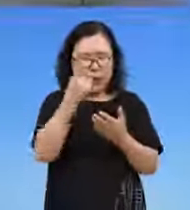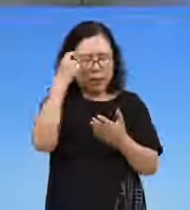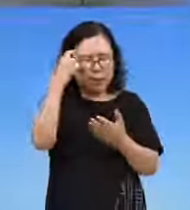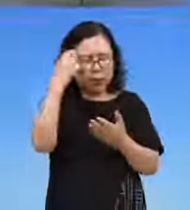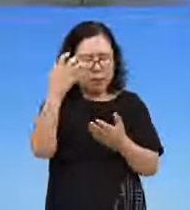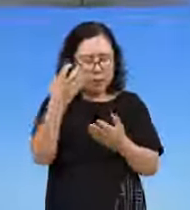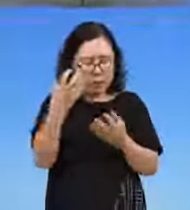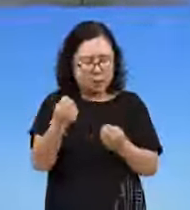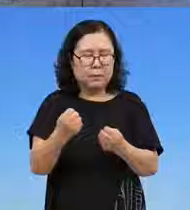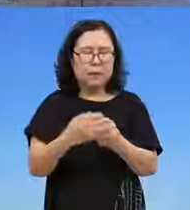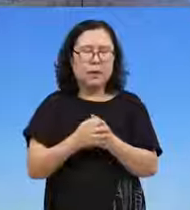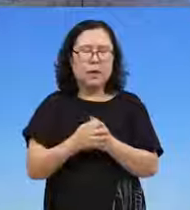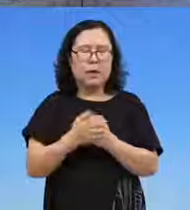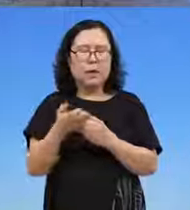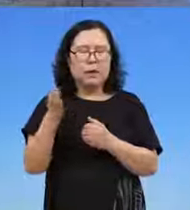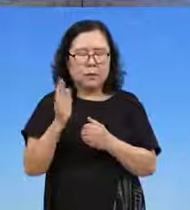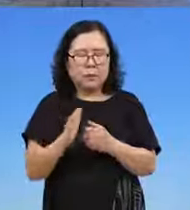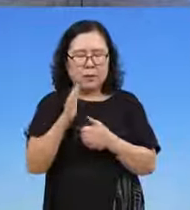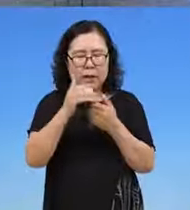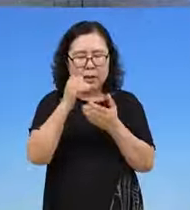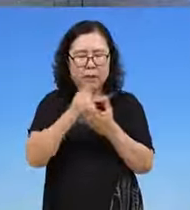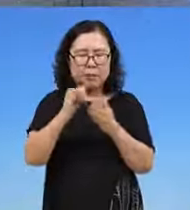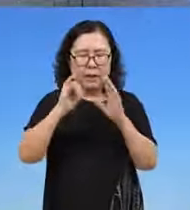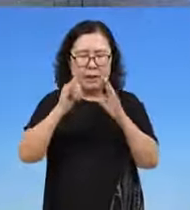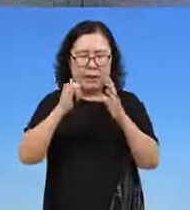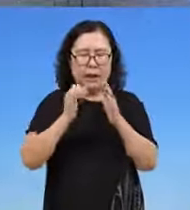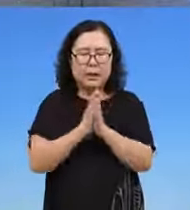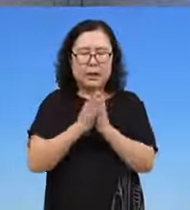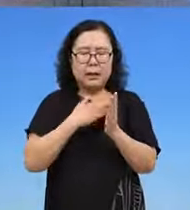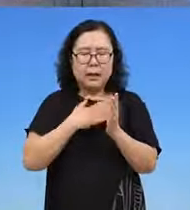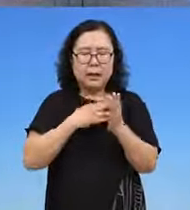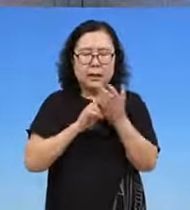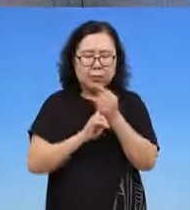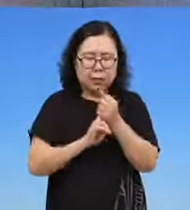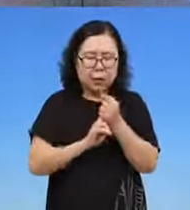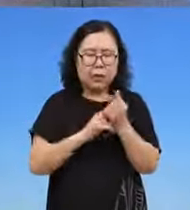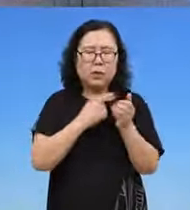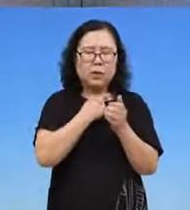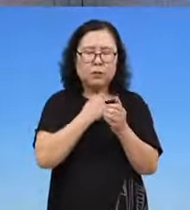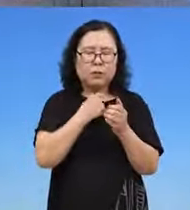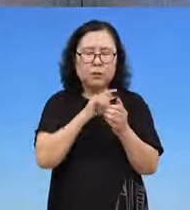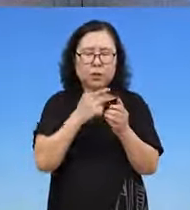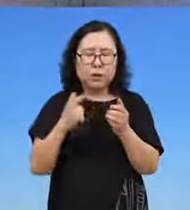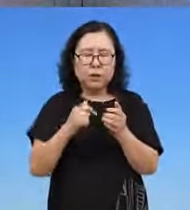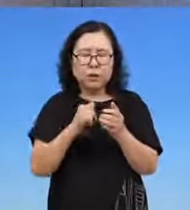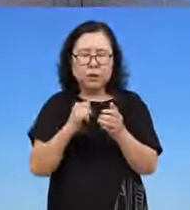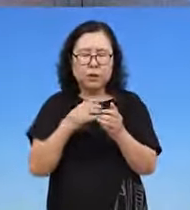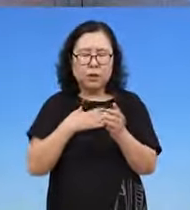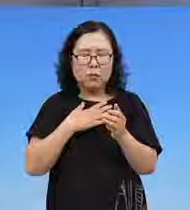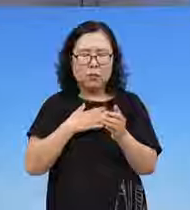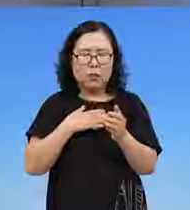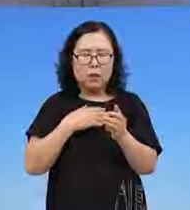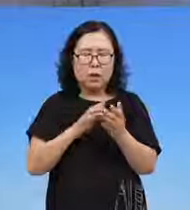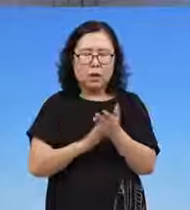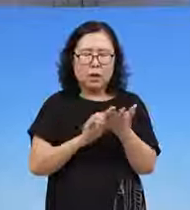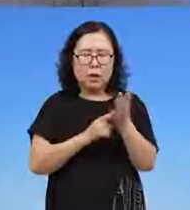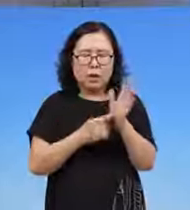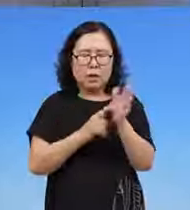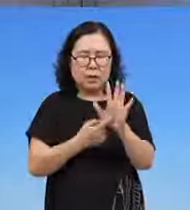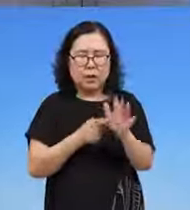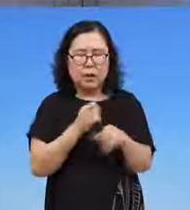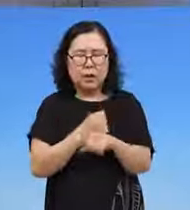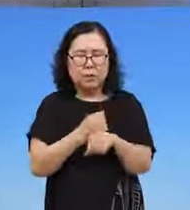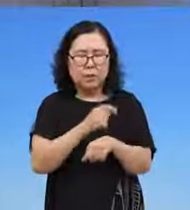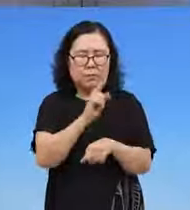죄책감도 많습니다. 그런데 하나님, 세상은 내가 숨기고 싶은 것들을 자꾸 들추어냅니다.